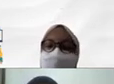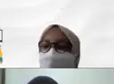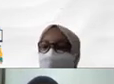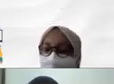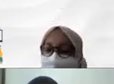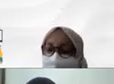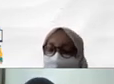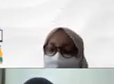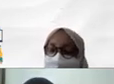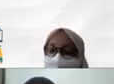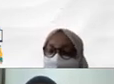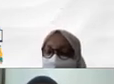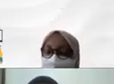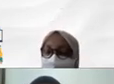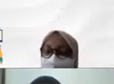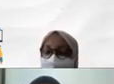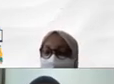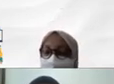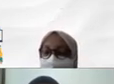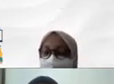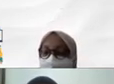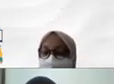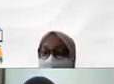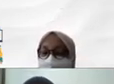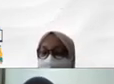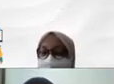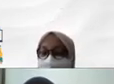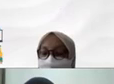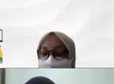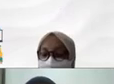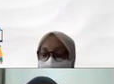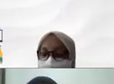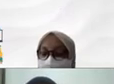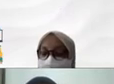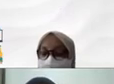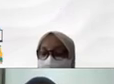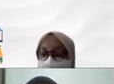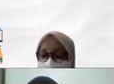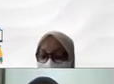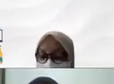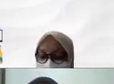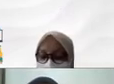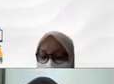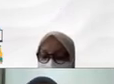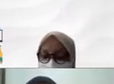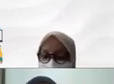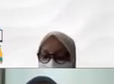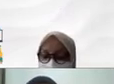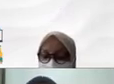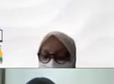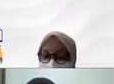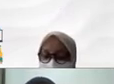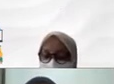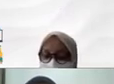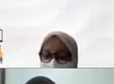Sementara wasting adalah karena kekurangan gizi Ini juga masih ada beberapa daerah terutama di